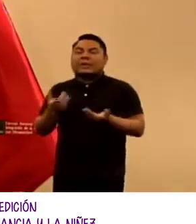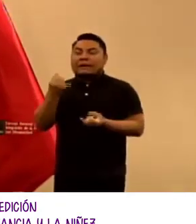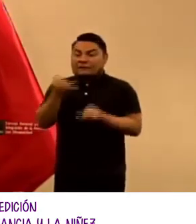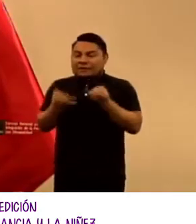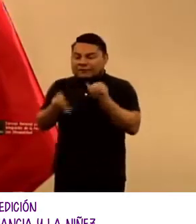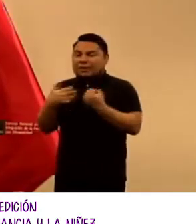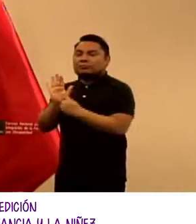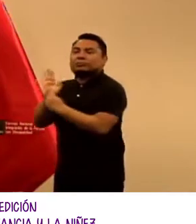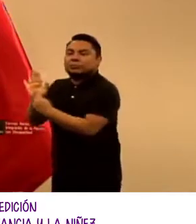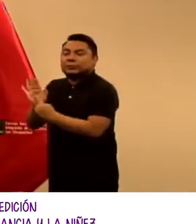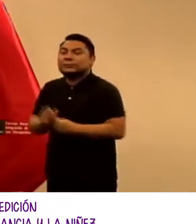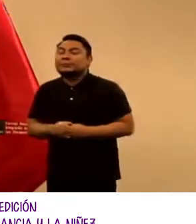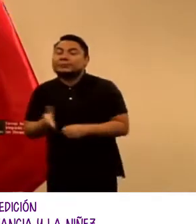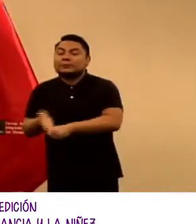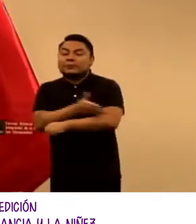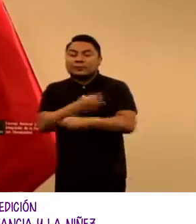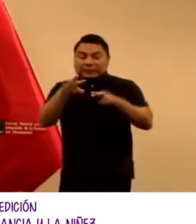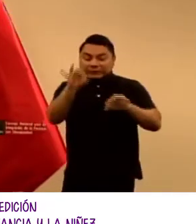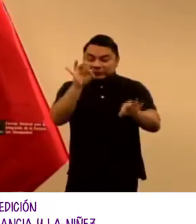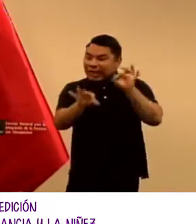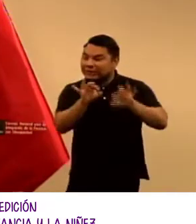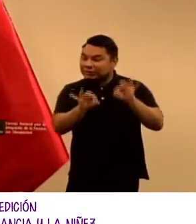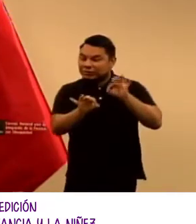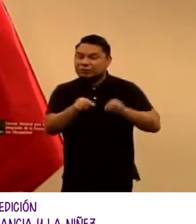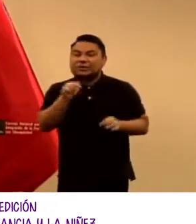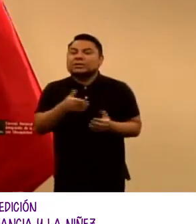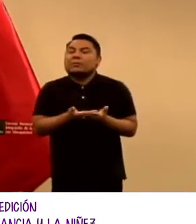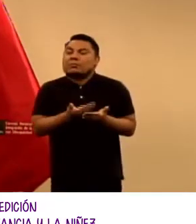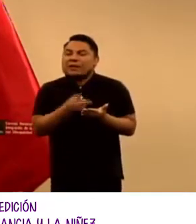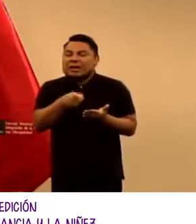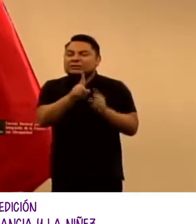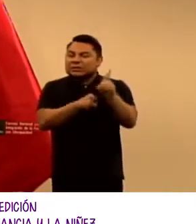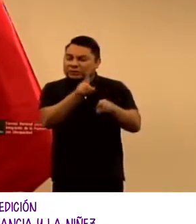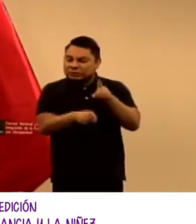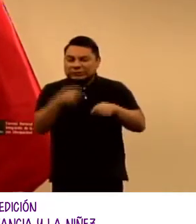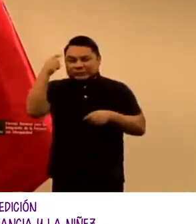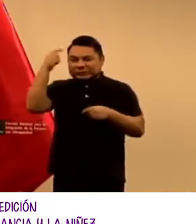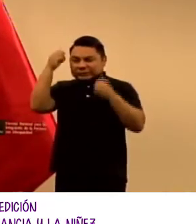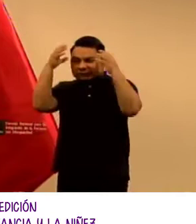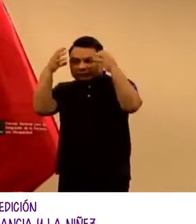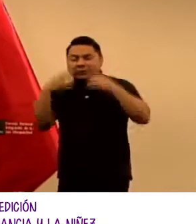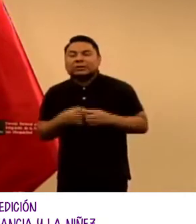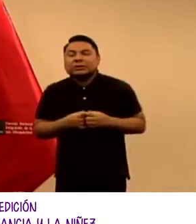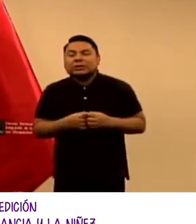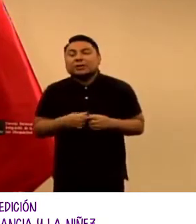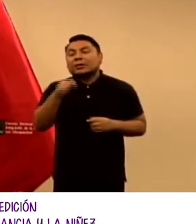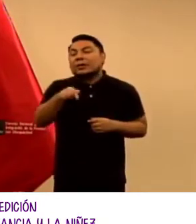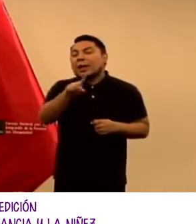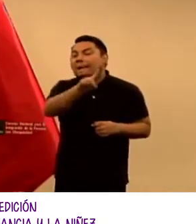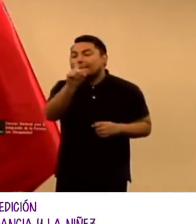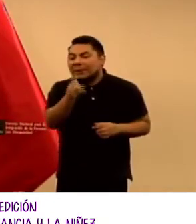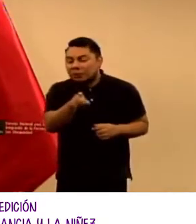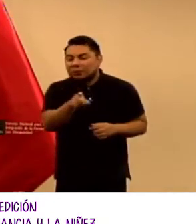final. Los hallazgos de estas pruebas, de esos test cognitivos, fueron que la